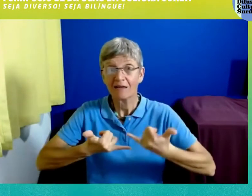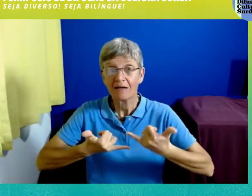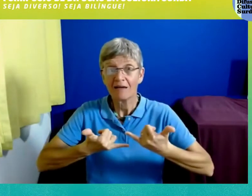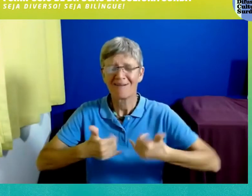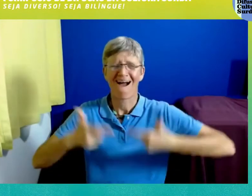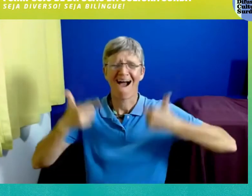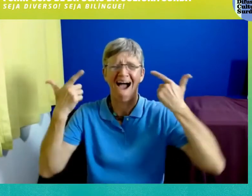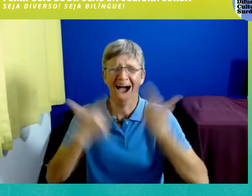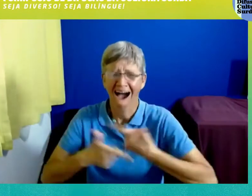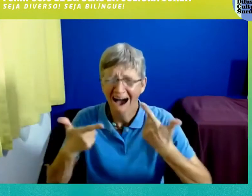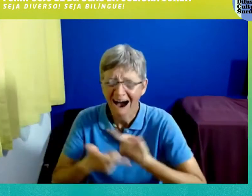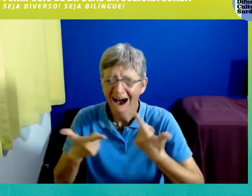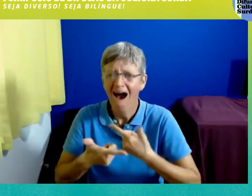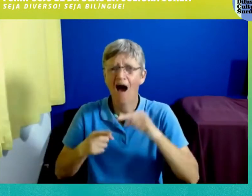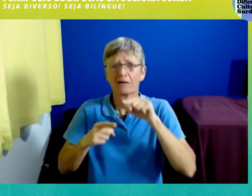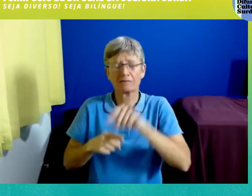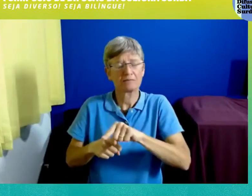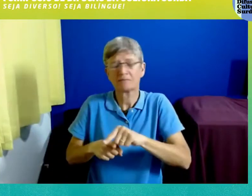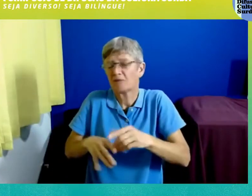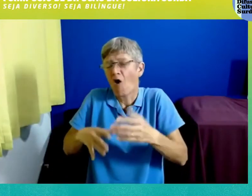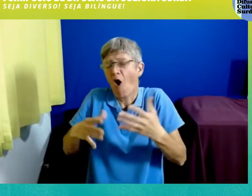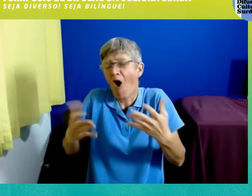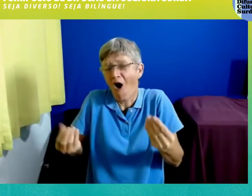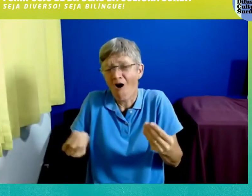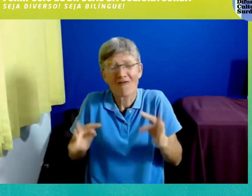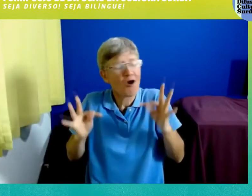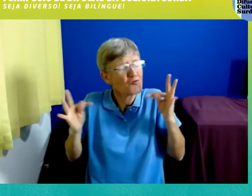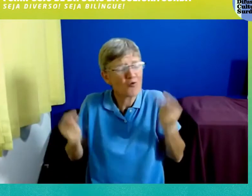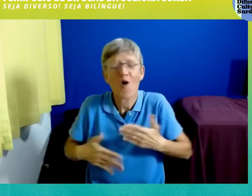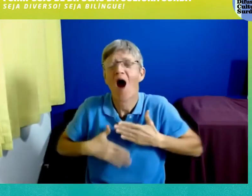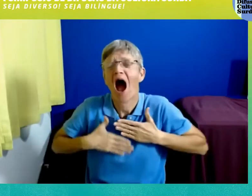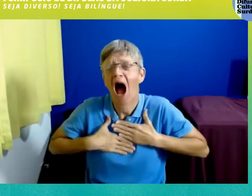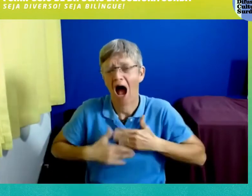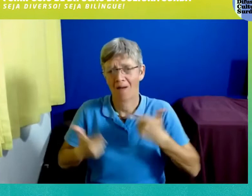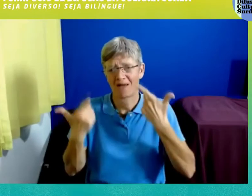falar das brincadeiras, das piadas.